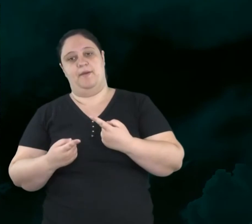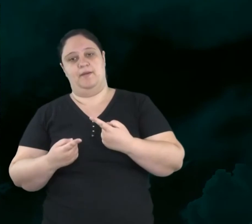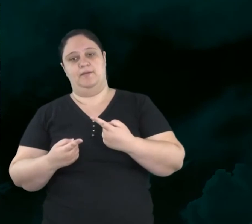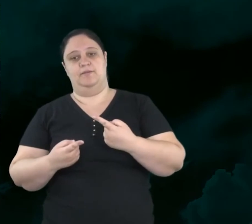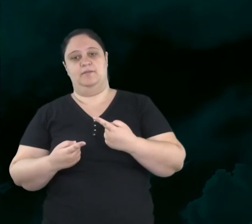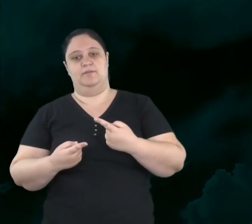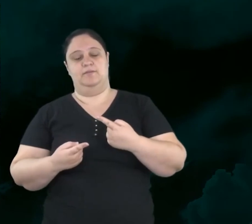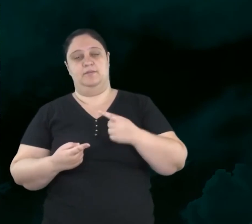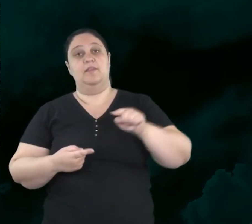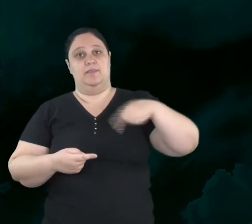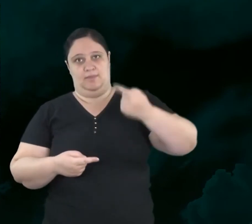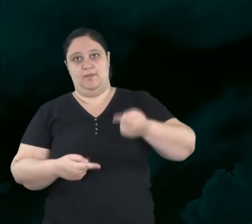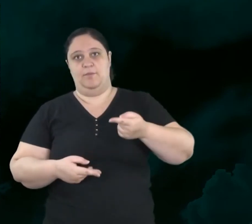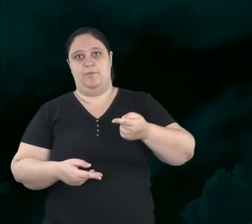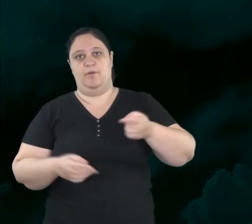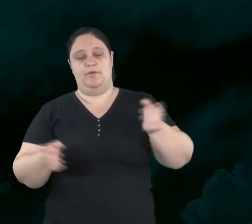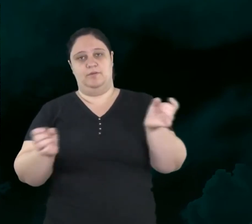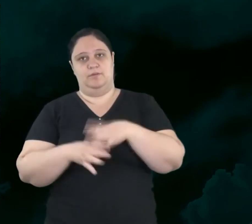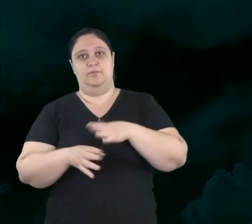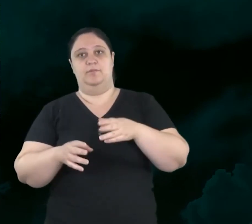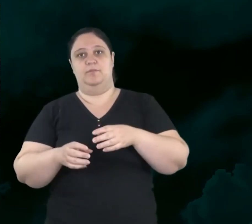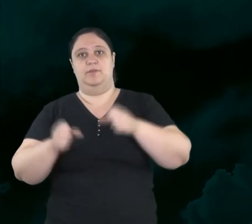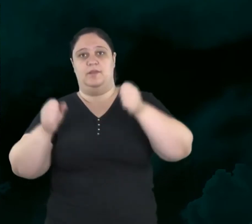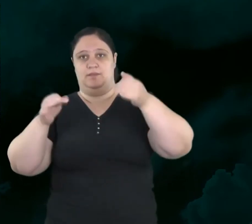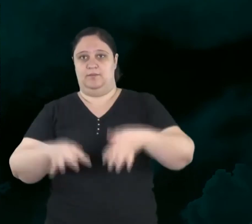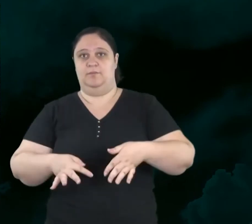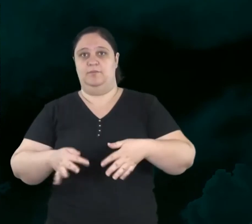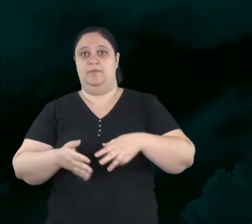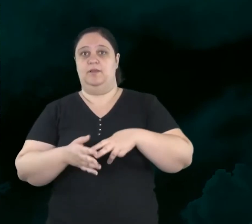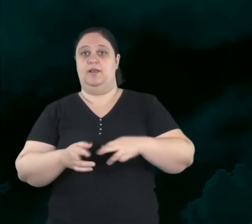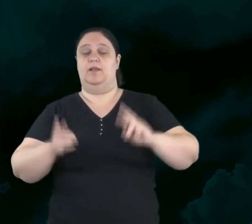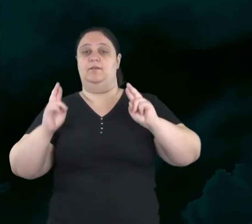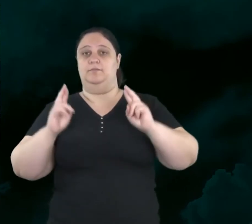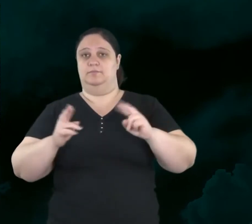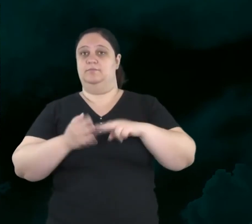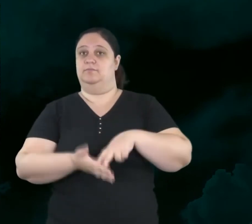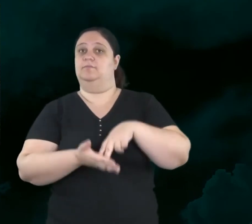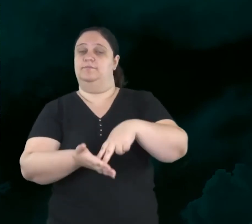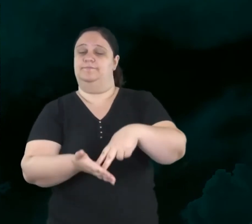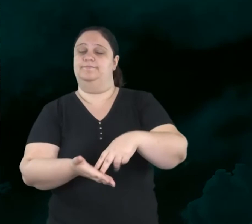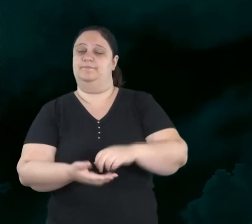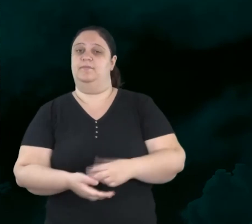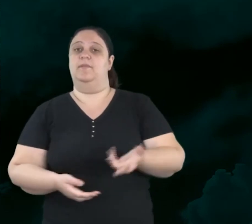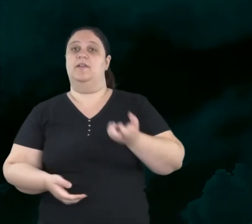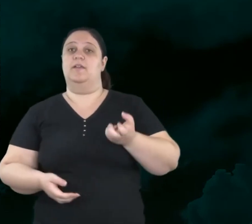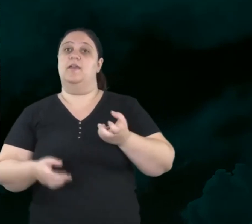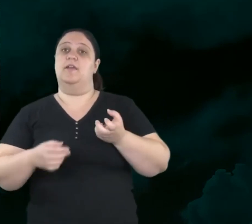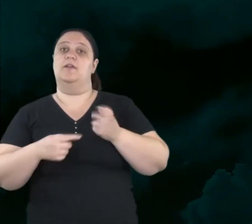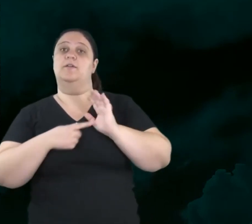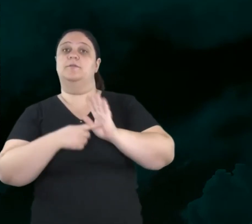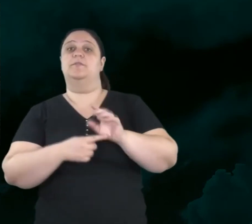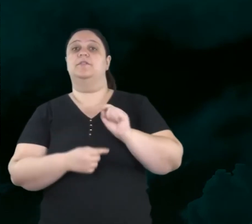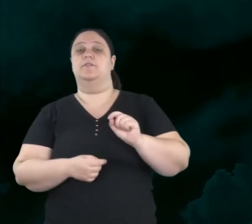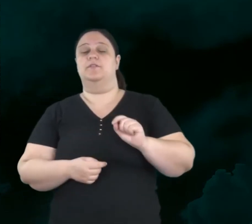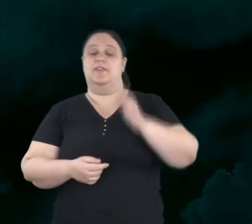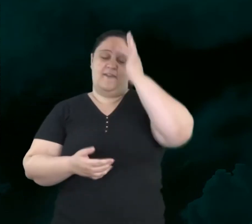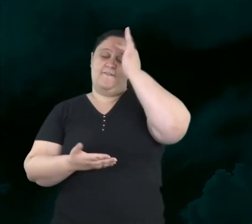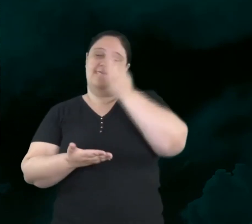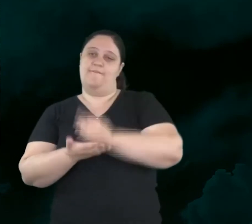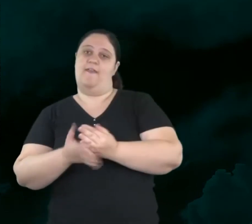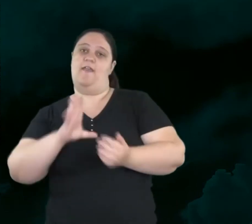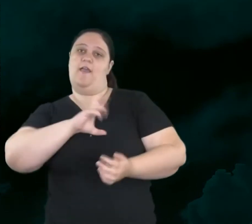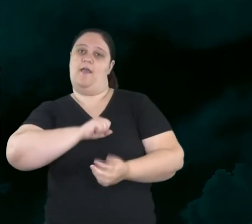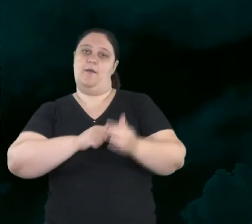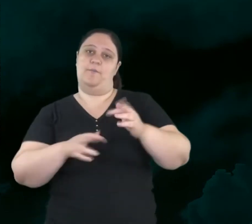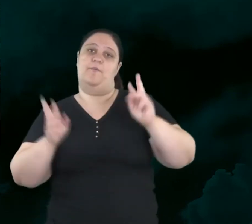termino, falar um pouco mais da perseverança, mas eu quero mostrar para vocês esse conjunto da fé, o amor e